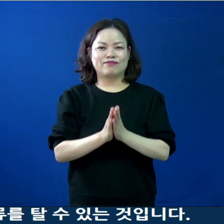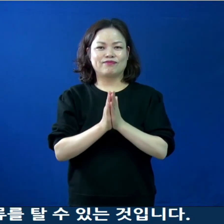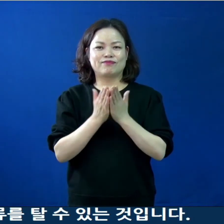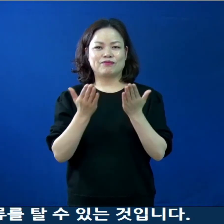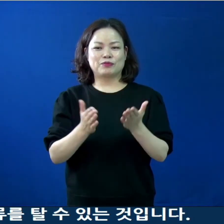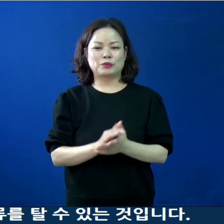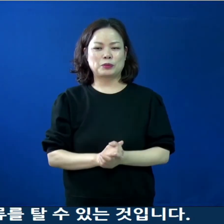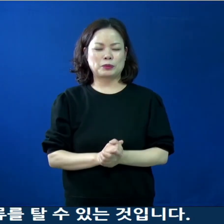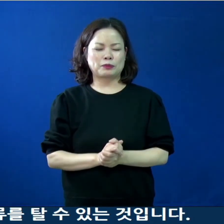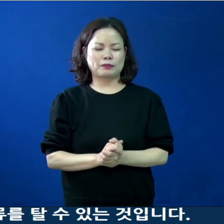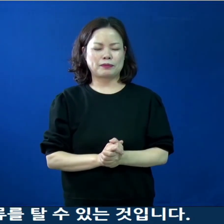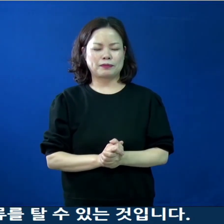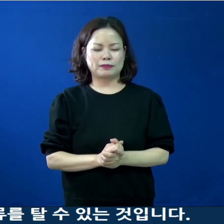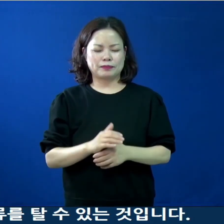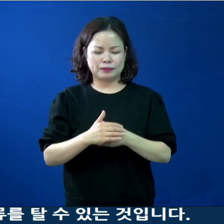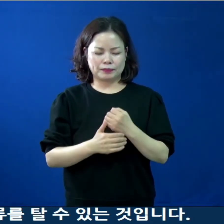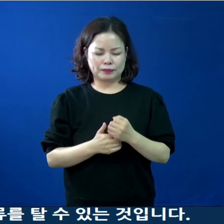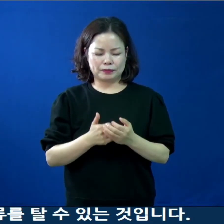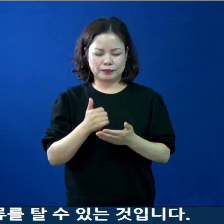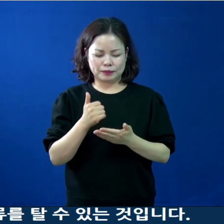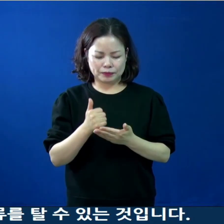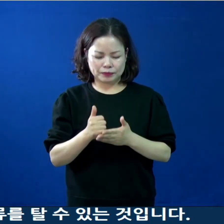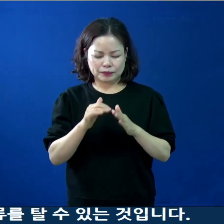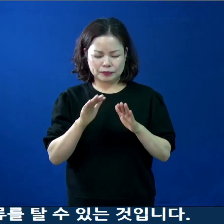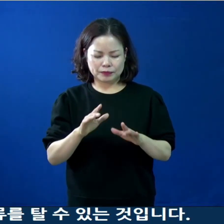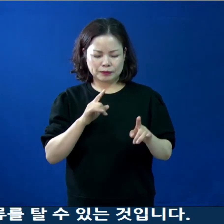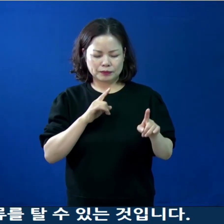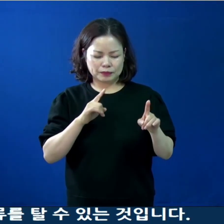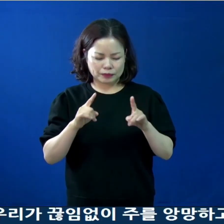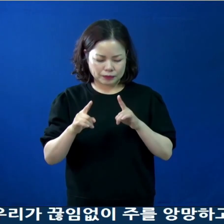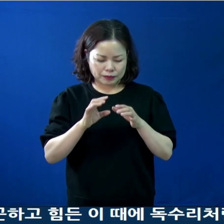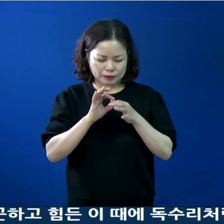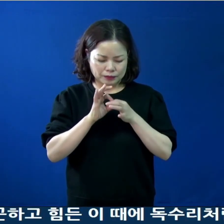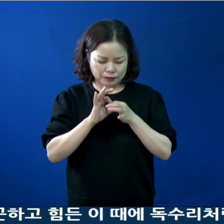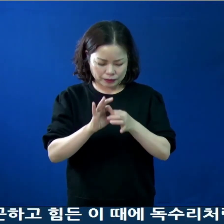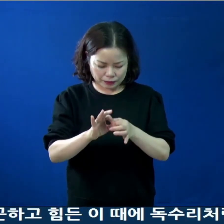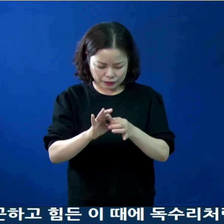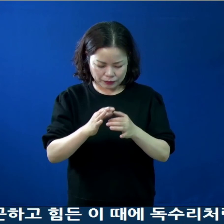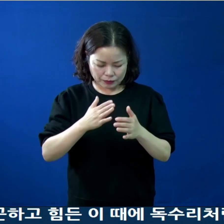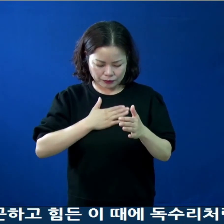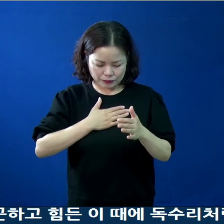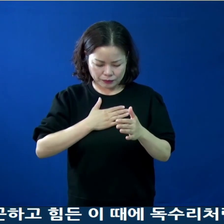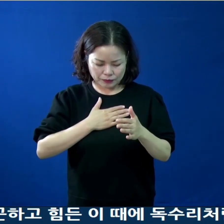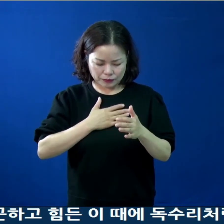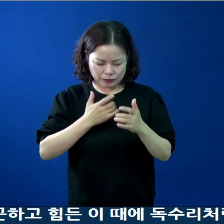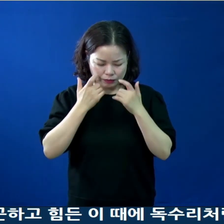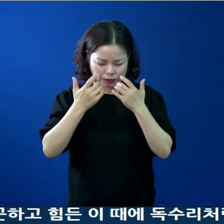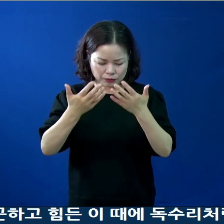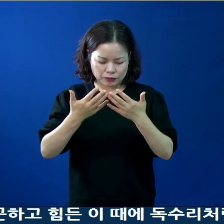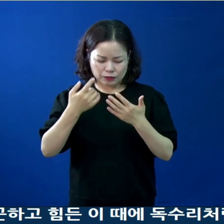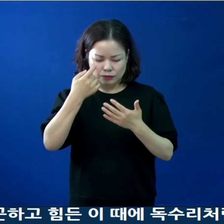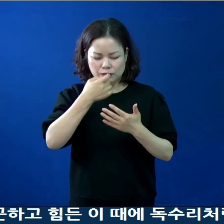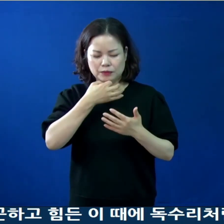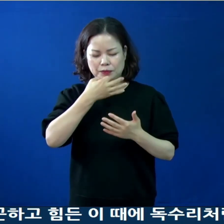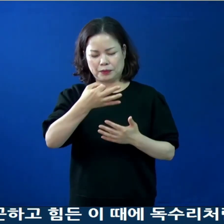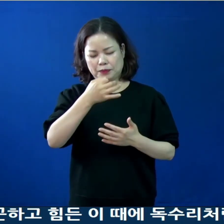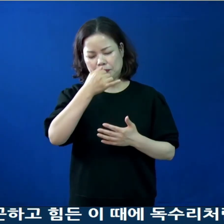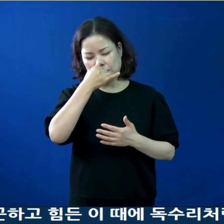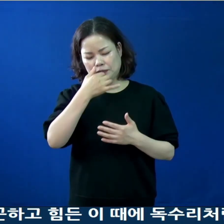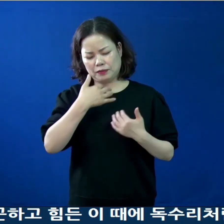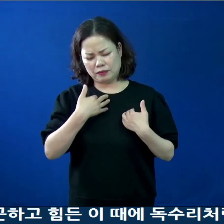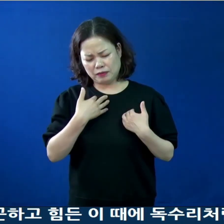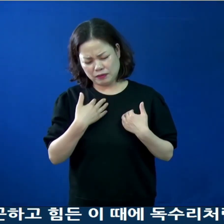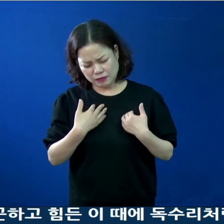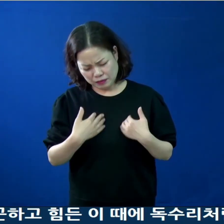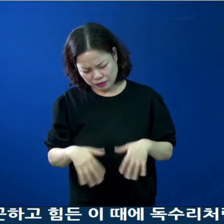기도하겠습니다. 하나님, 오늘 이 말씀을 통해서 나에게 분명히 하신 음성이 있는 줄로 믿습니다.